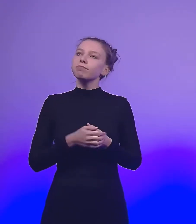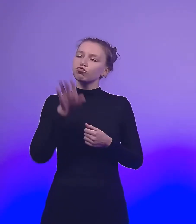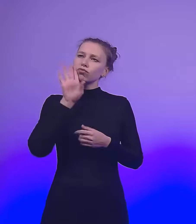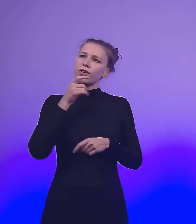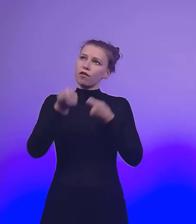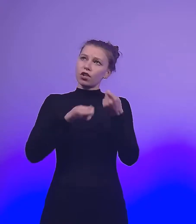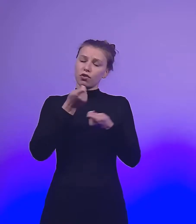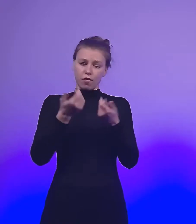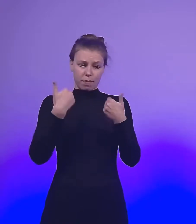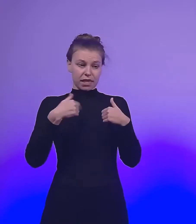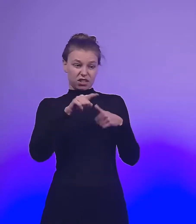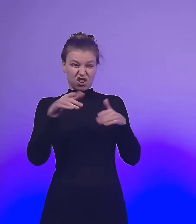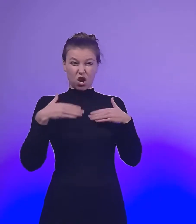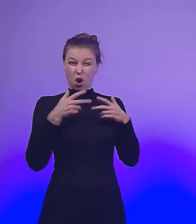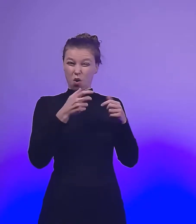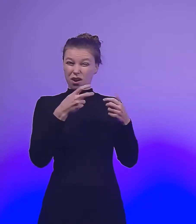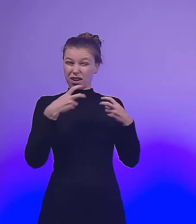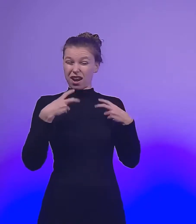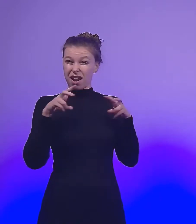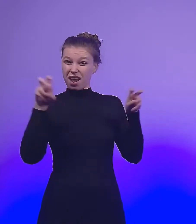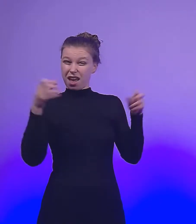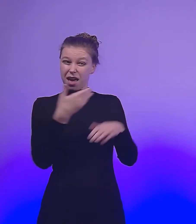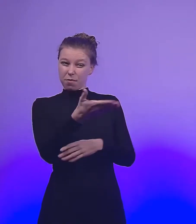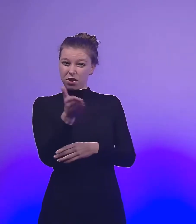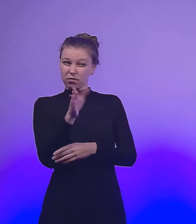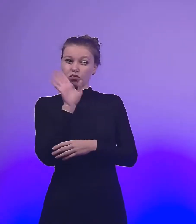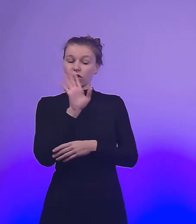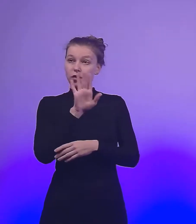corona hebben. Wilt zorgen dat ze beter worden.